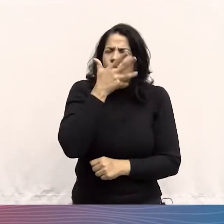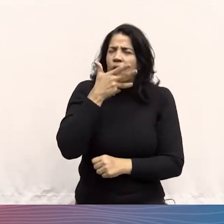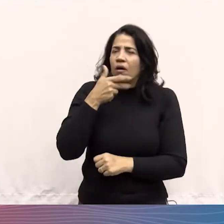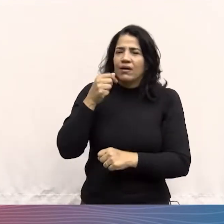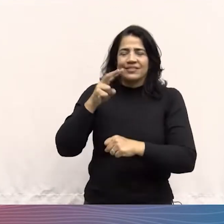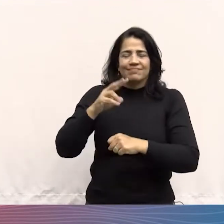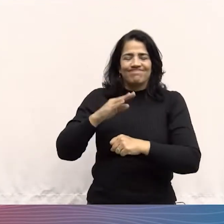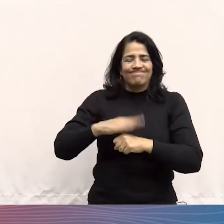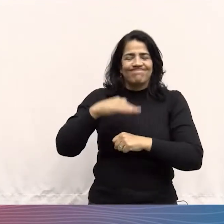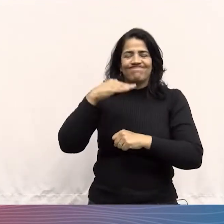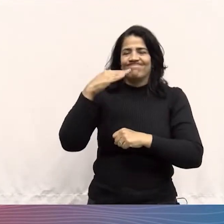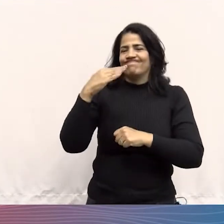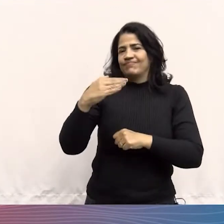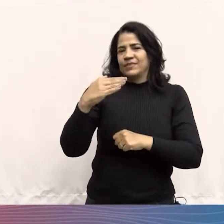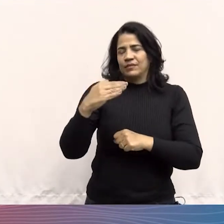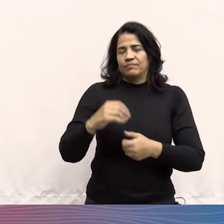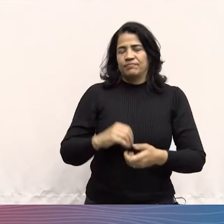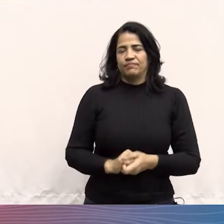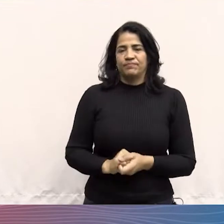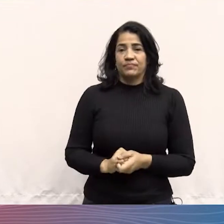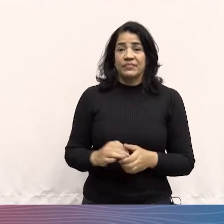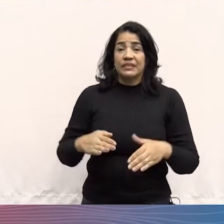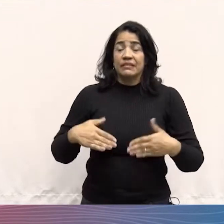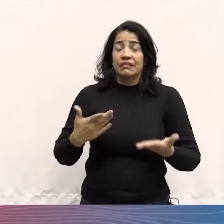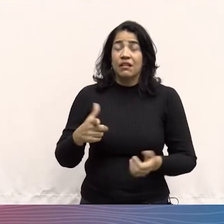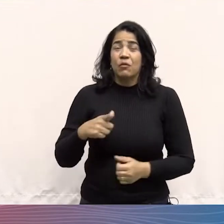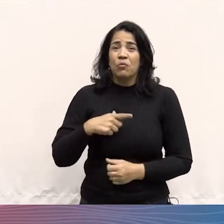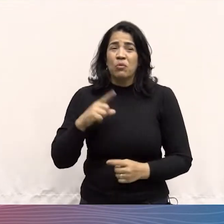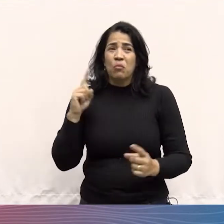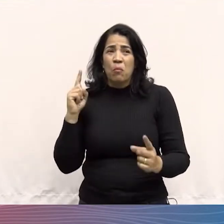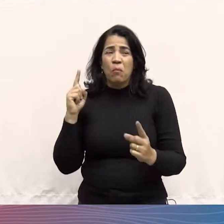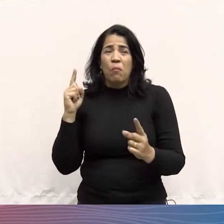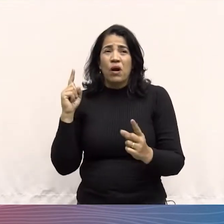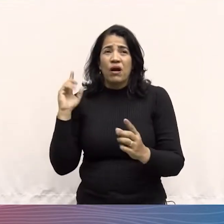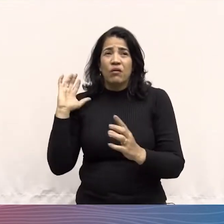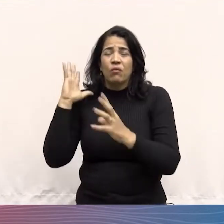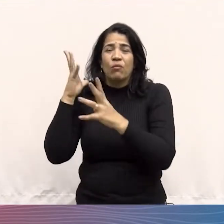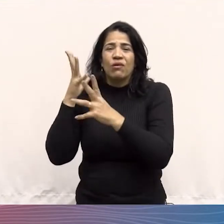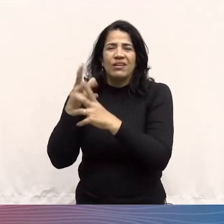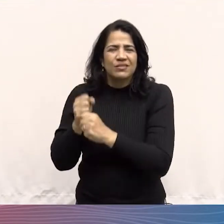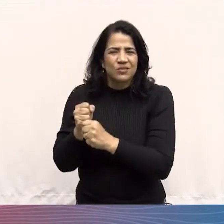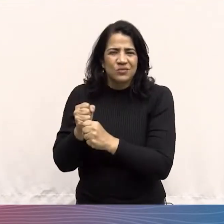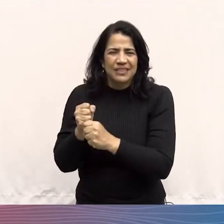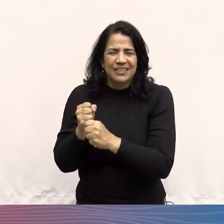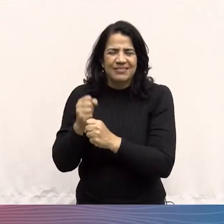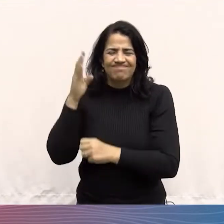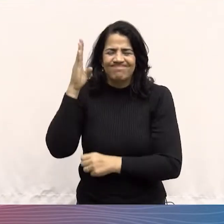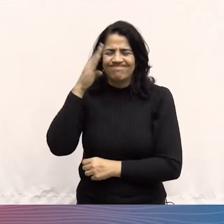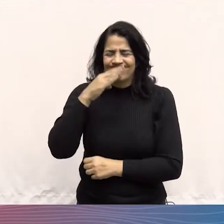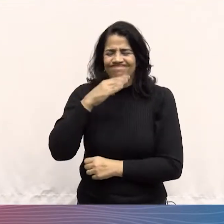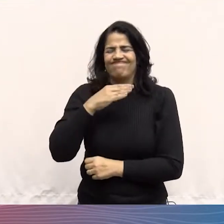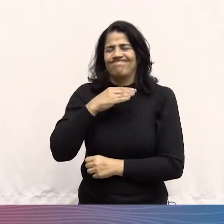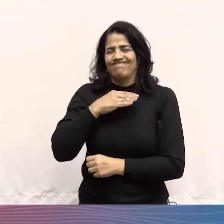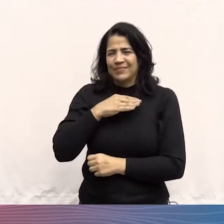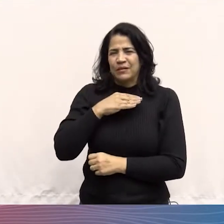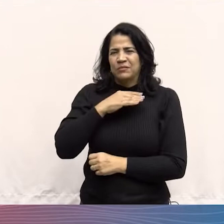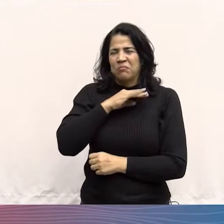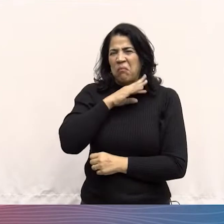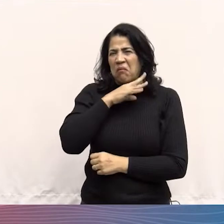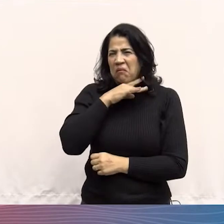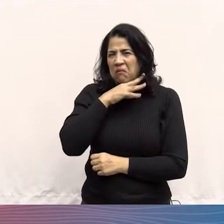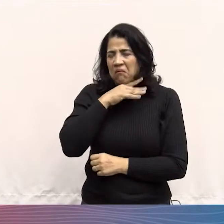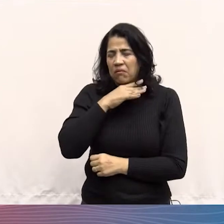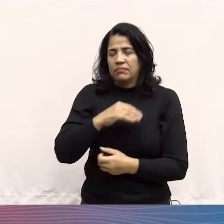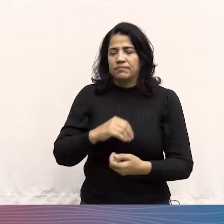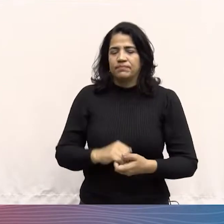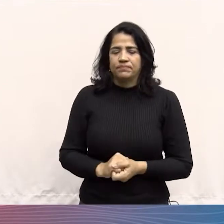houve consequências muito graves, e houve a partir daí, nasceram filhos que